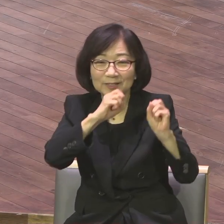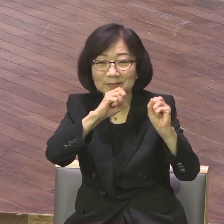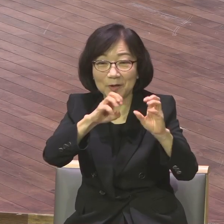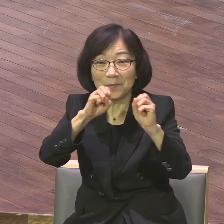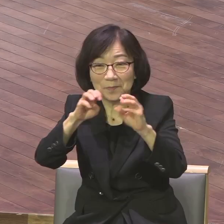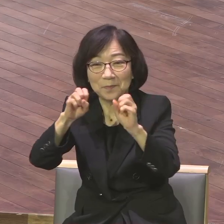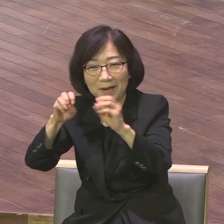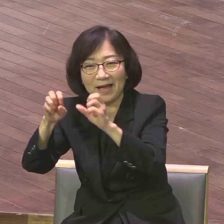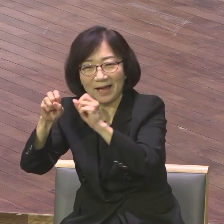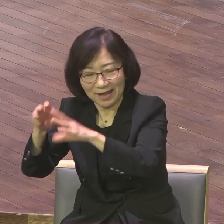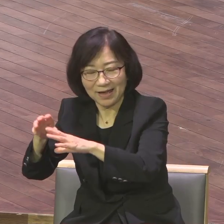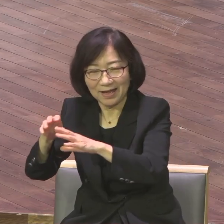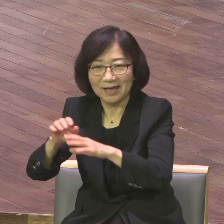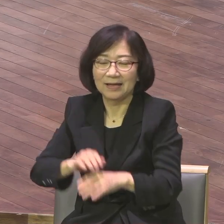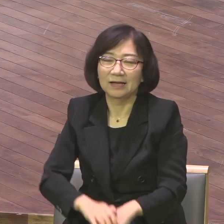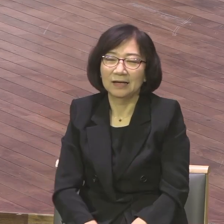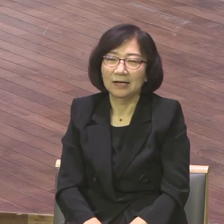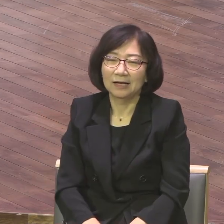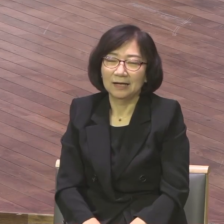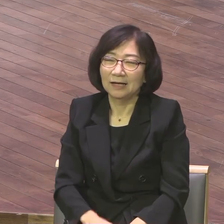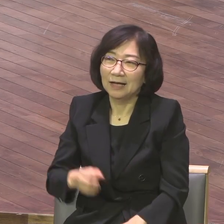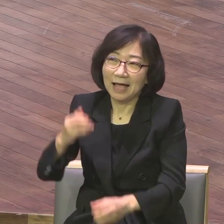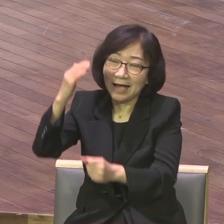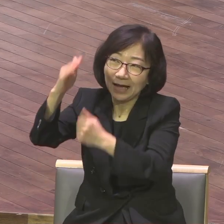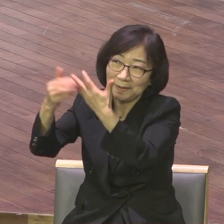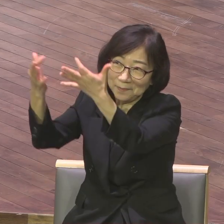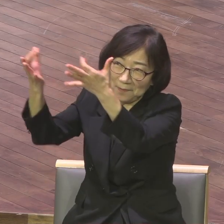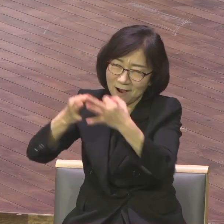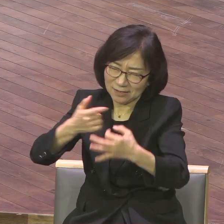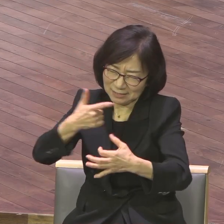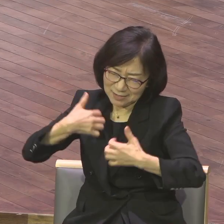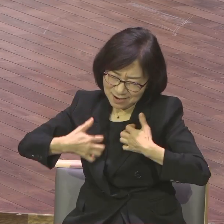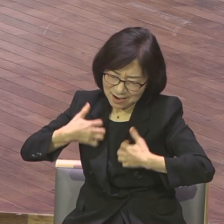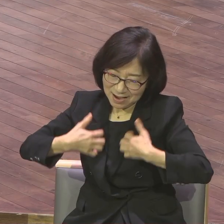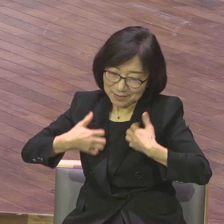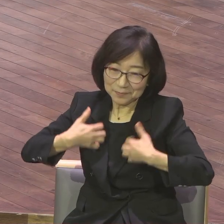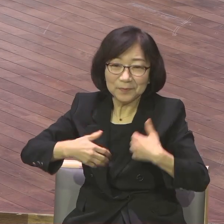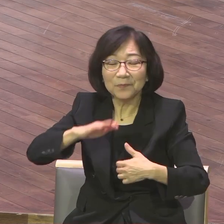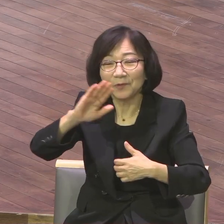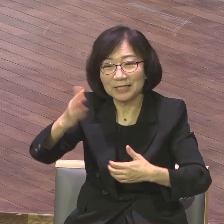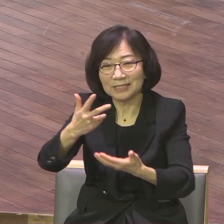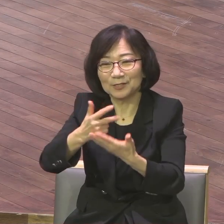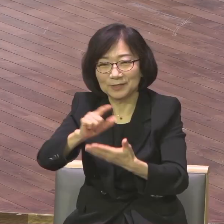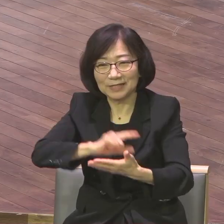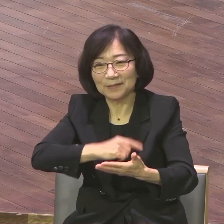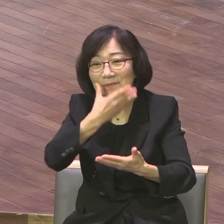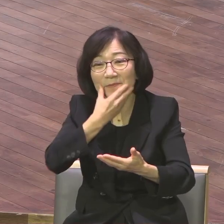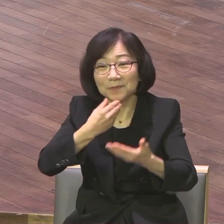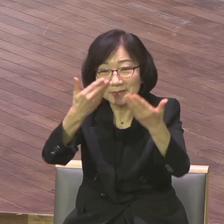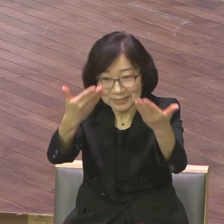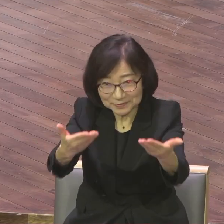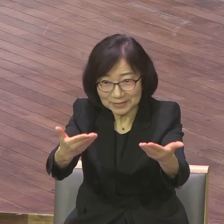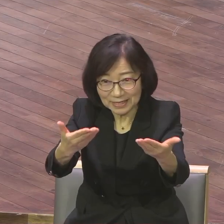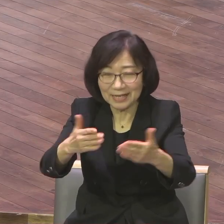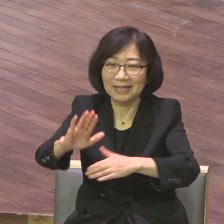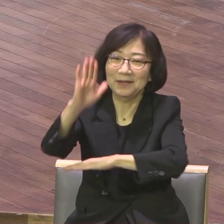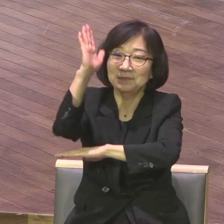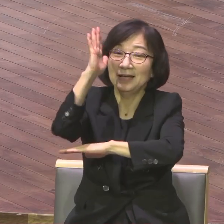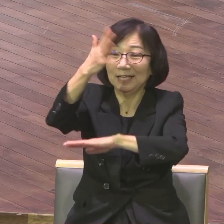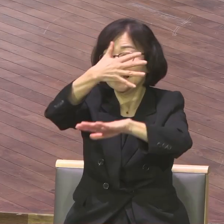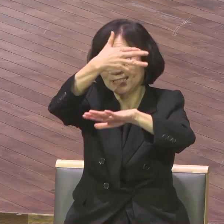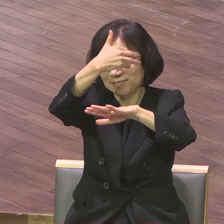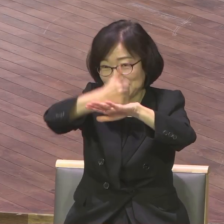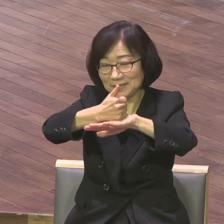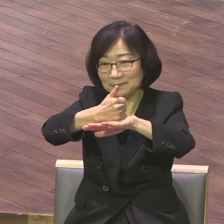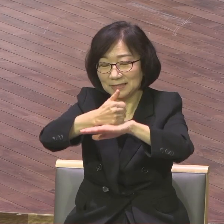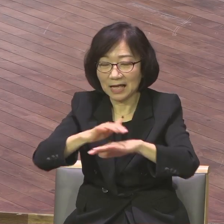서가면서 하나님의 최고의 기쁨이 되시기를 점으로 축복합니다. 결론입니다.